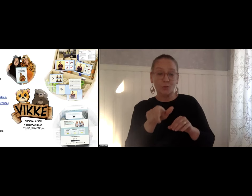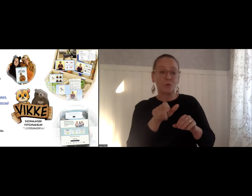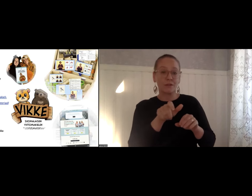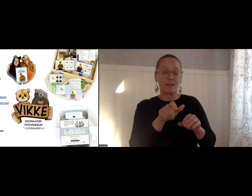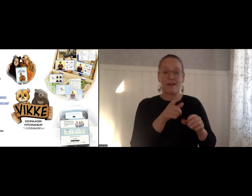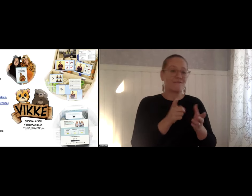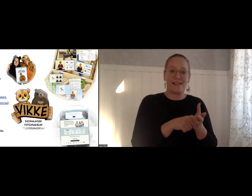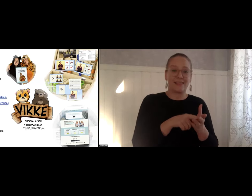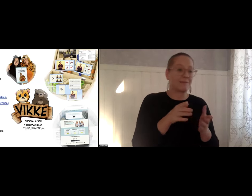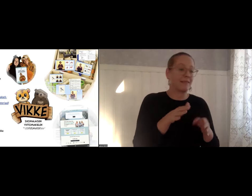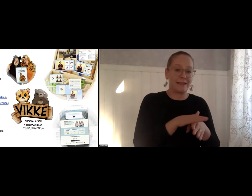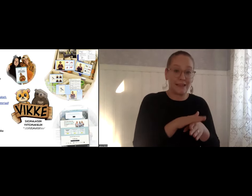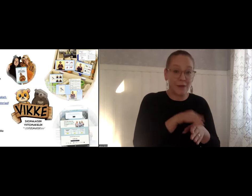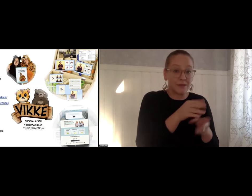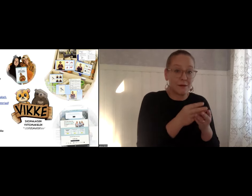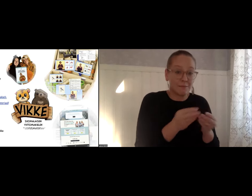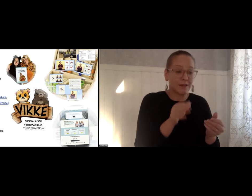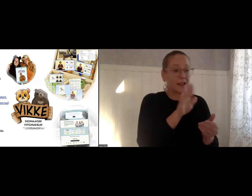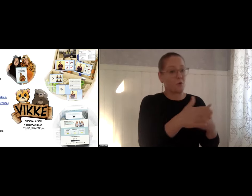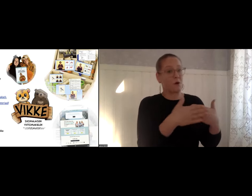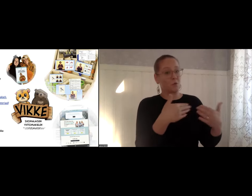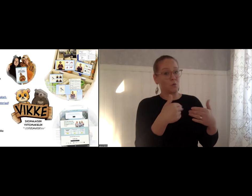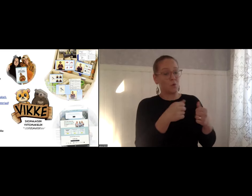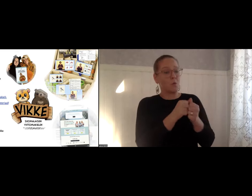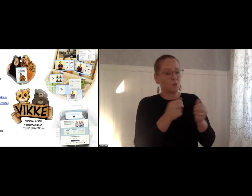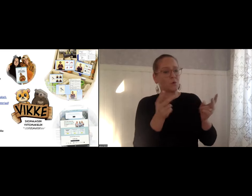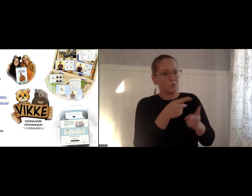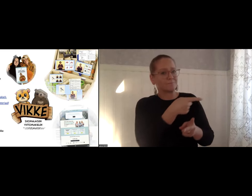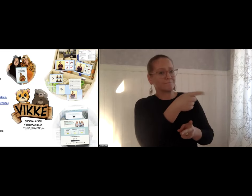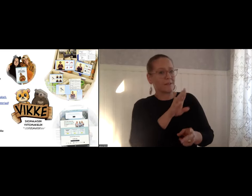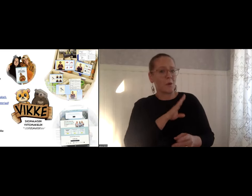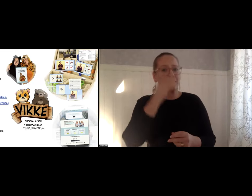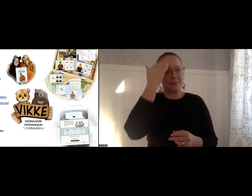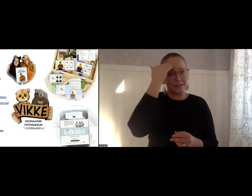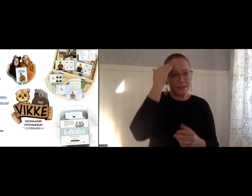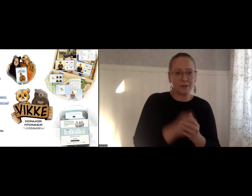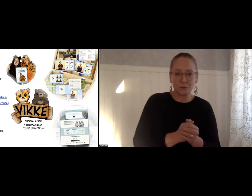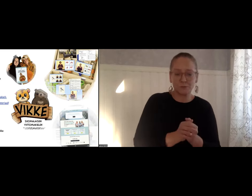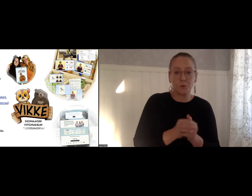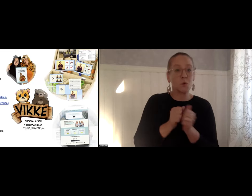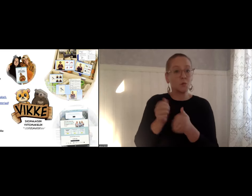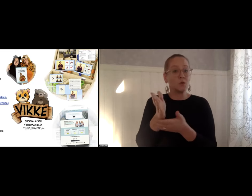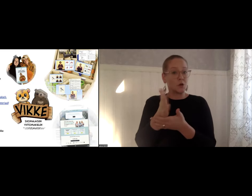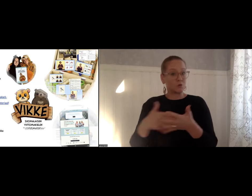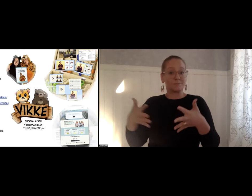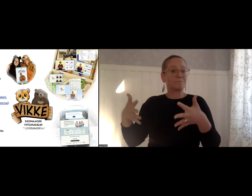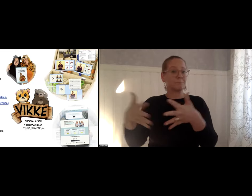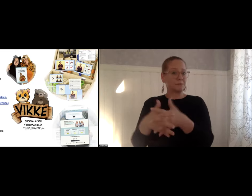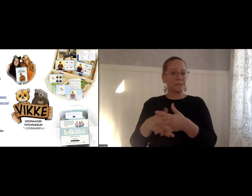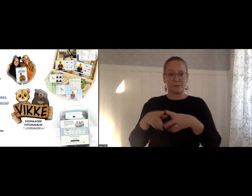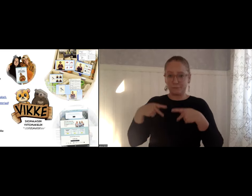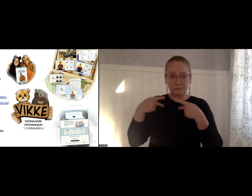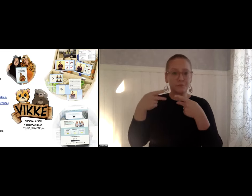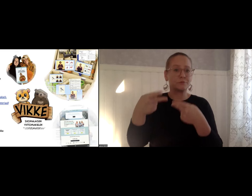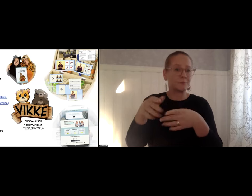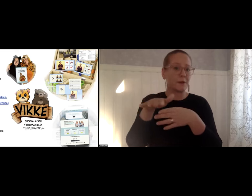osa koulutetuista asiantuntijoista ei välttämättä käytä tätä materiaalia omassa työssään, mutta kuitenkin heillä on